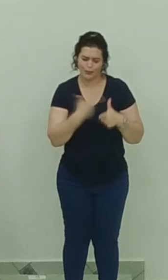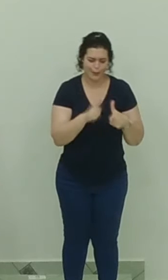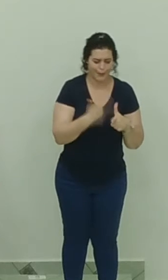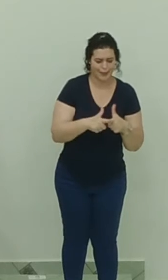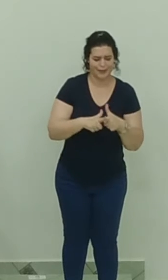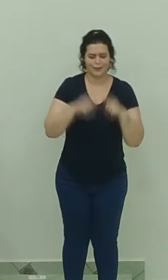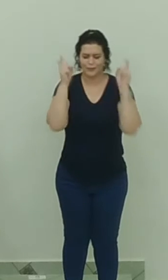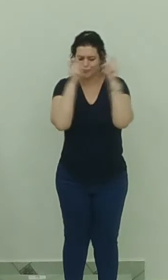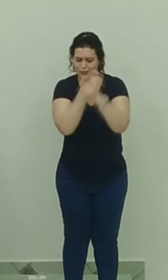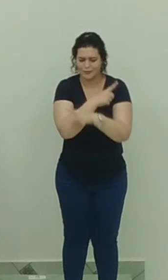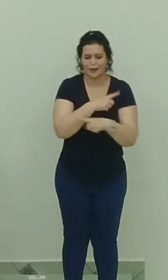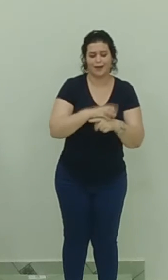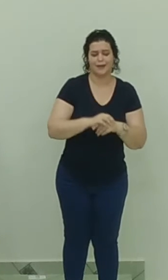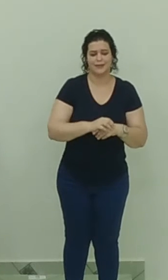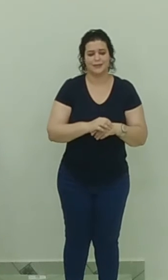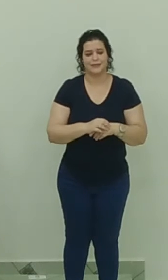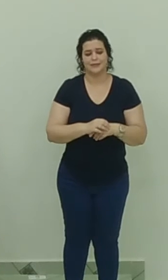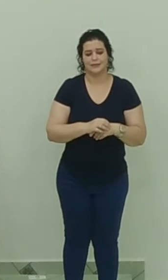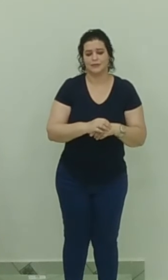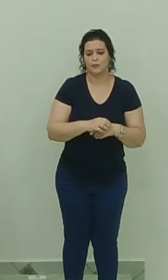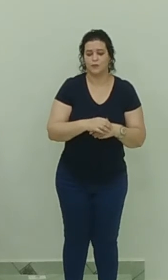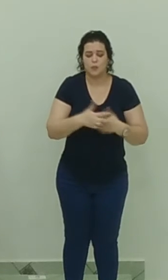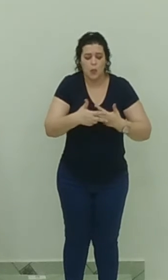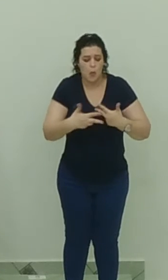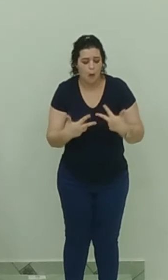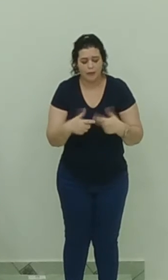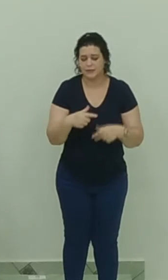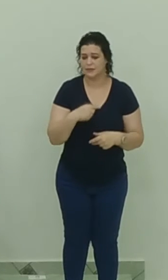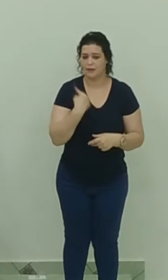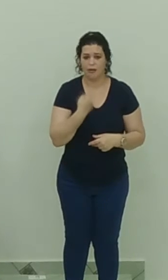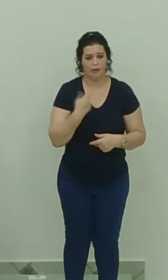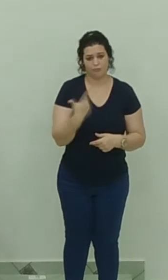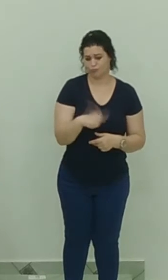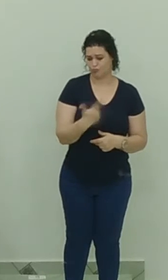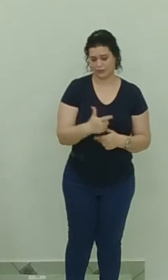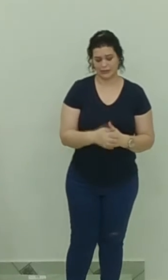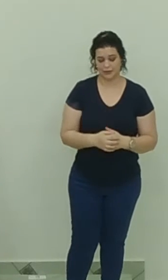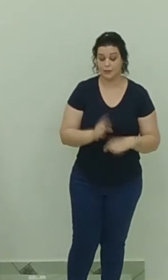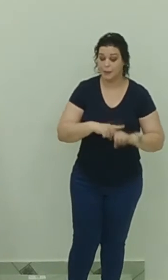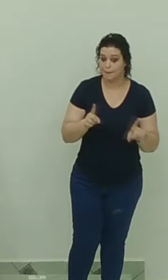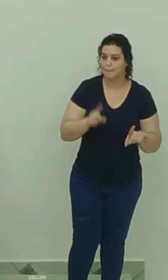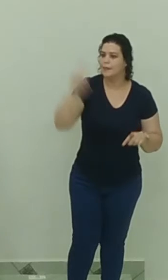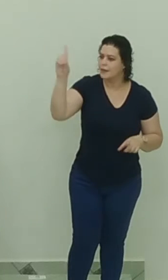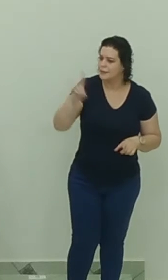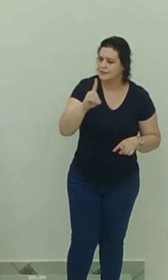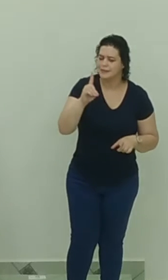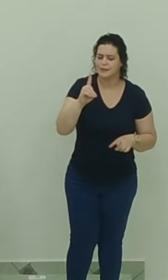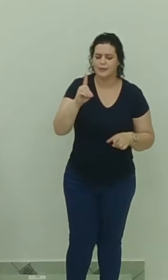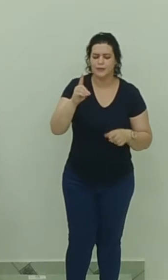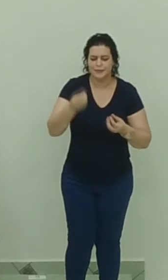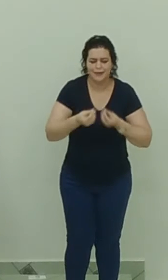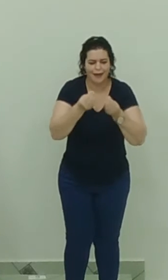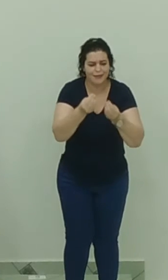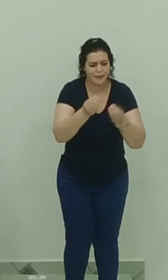frente a aliança que temos com Deus, e o Deus da aliança, há o sangue de Cristo, que purifica